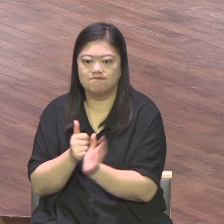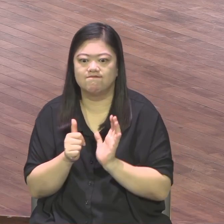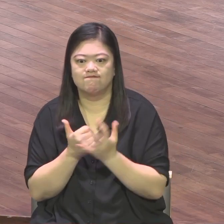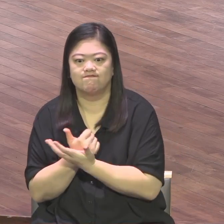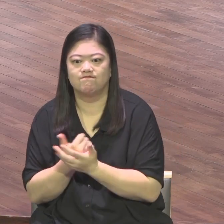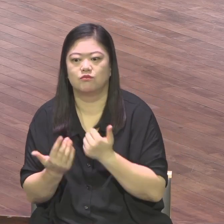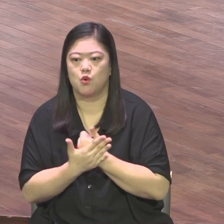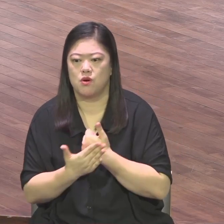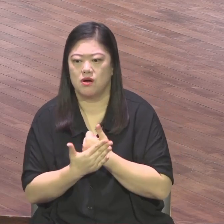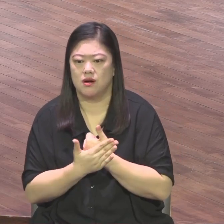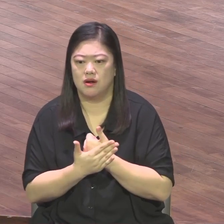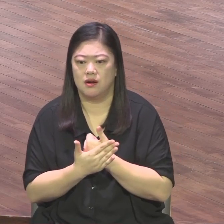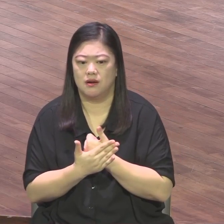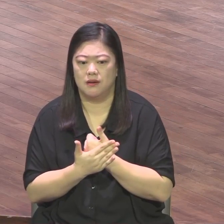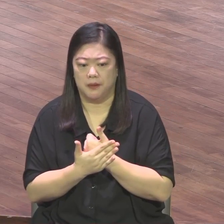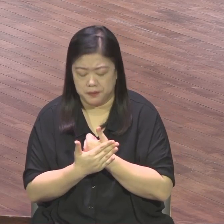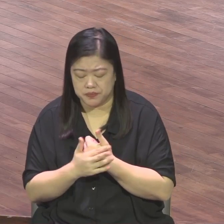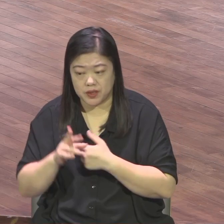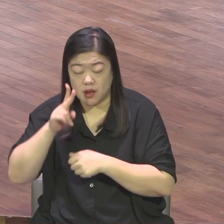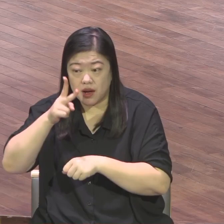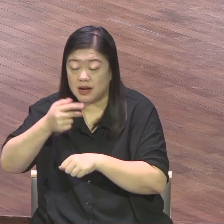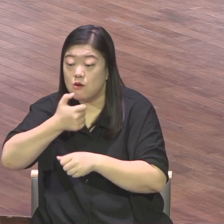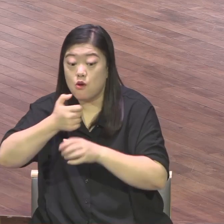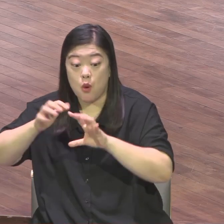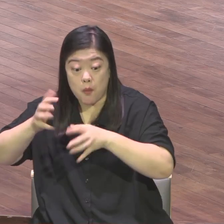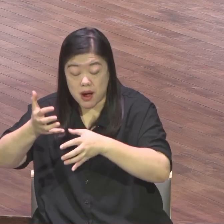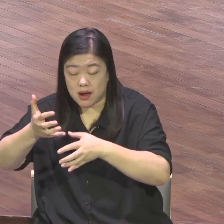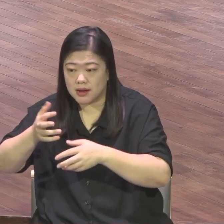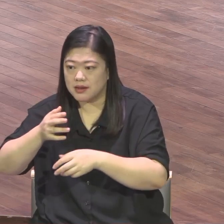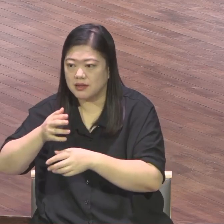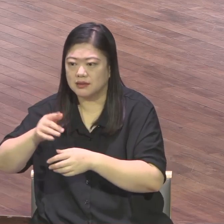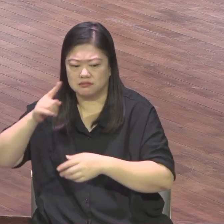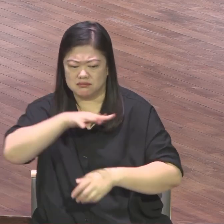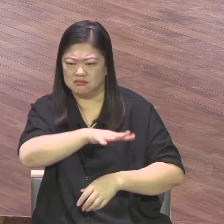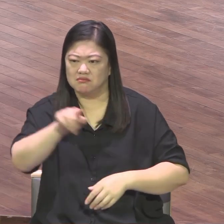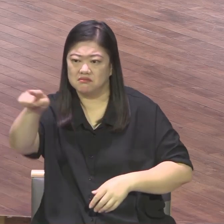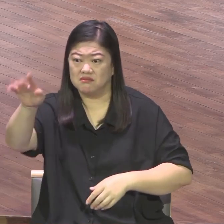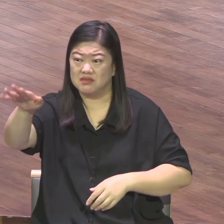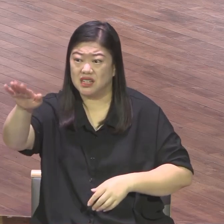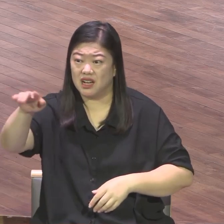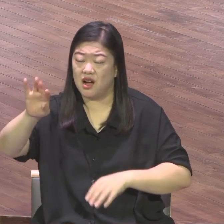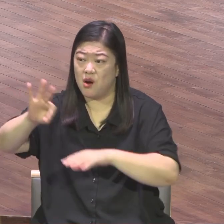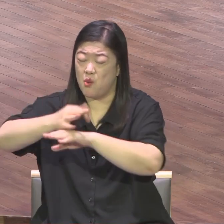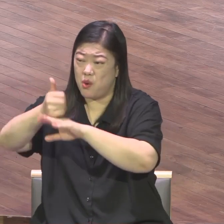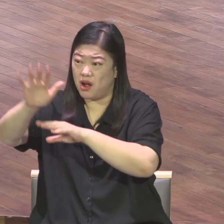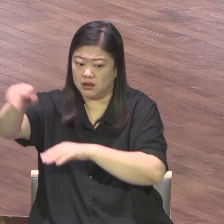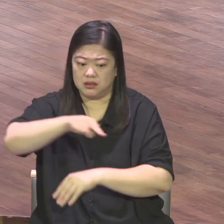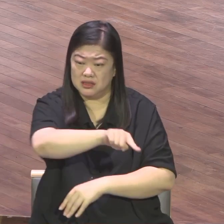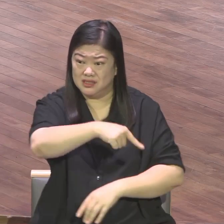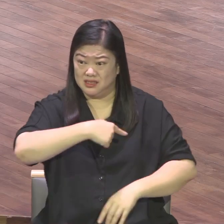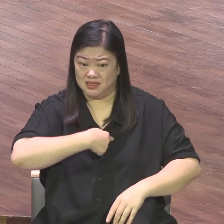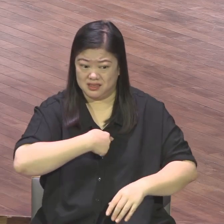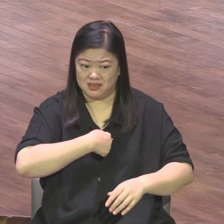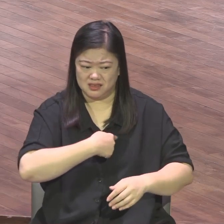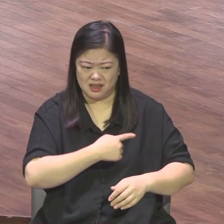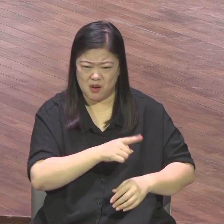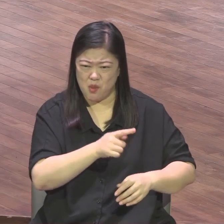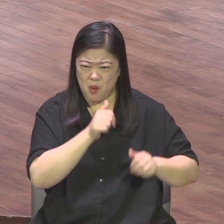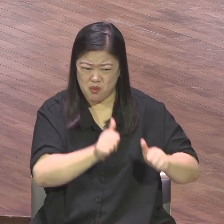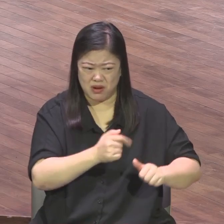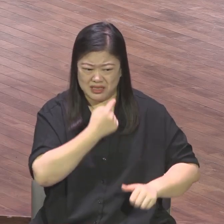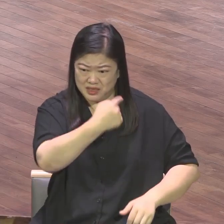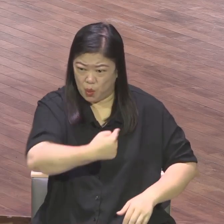가이사라로 호송되어 정식 재판을 받으면서 2년 동안 구금이 됐었어요. 2년 동안에. 자, 2년 동안 이때 뭐